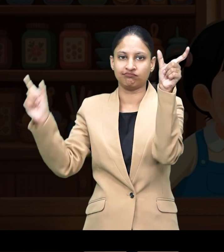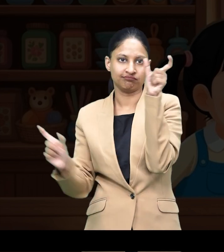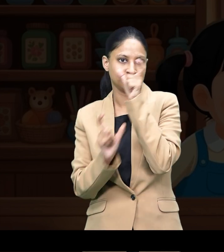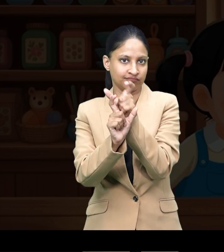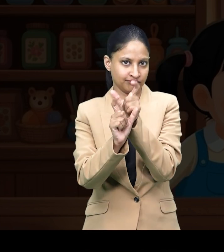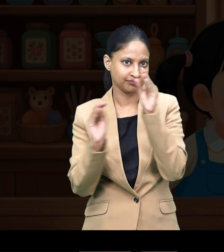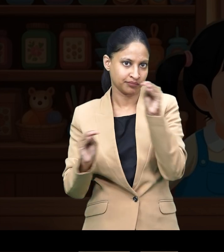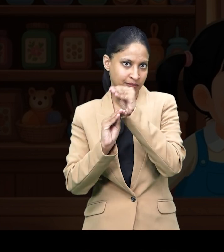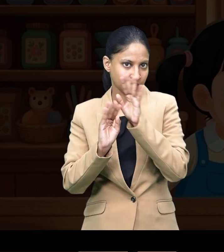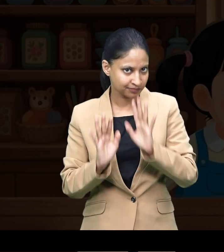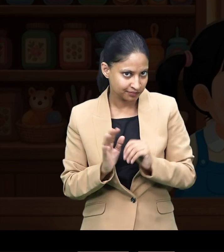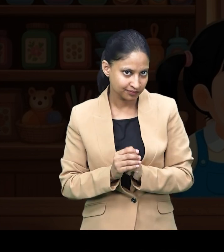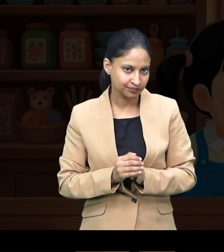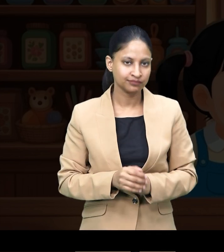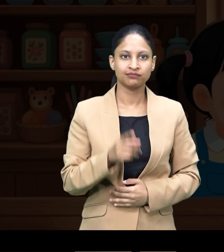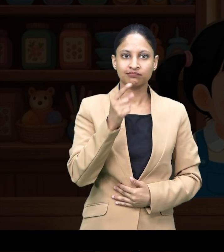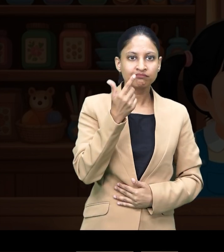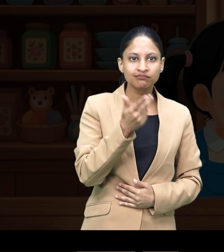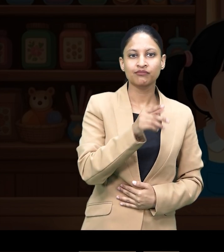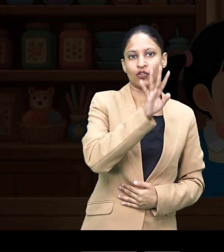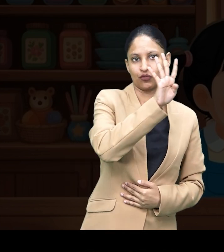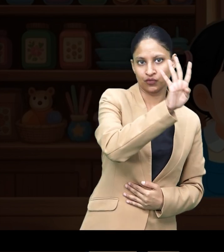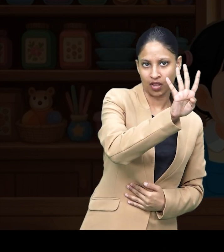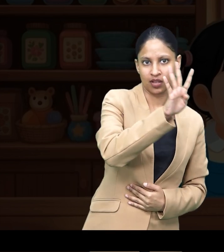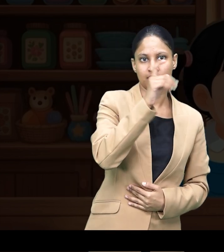इसे स्तंभ जोड़ में रखें।